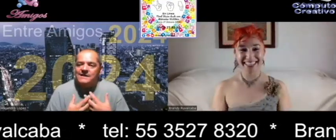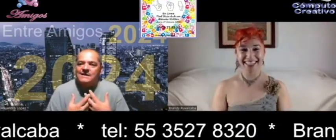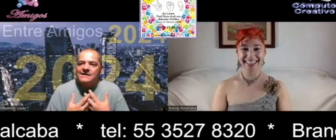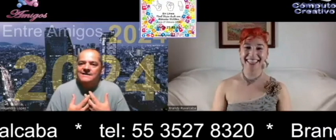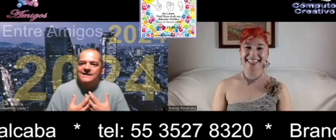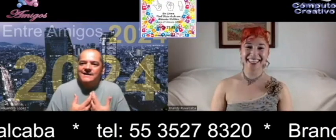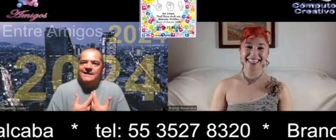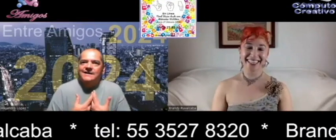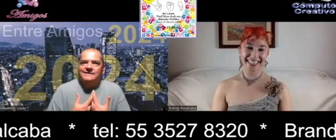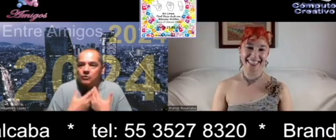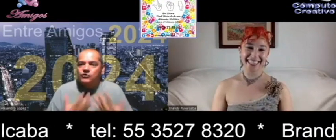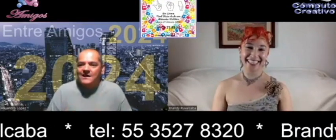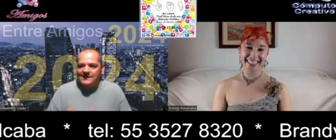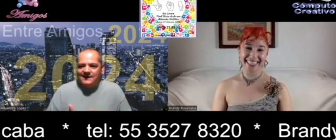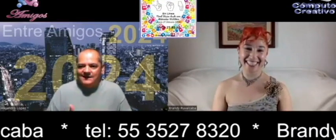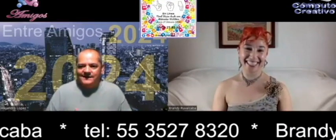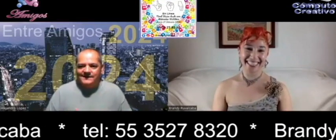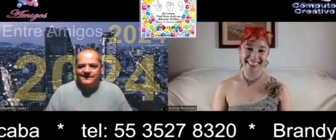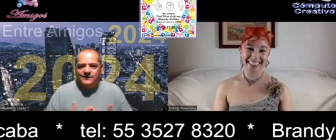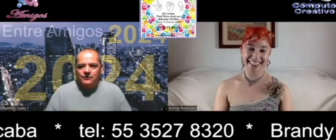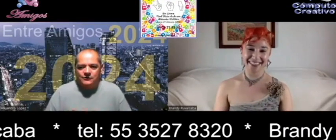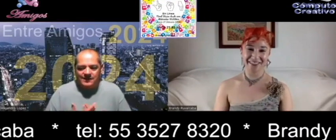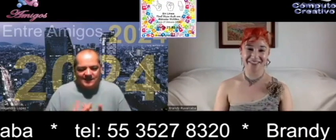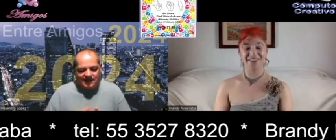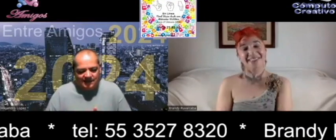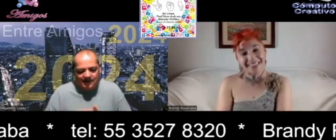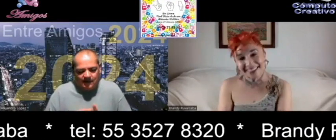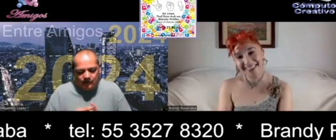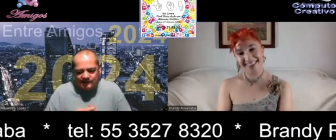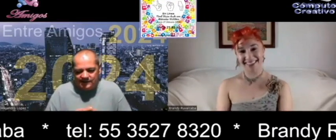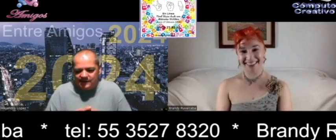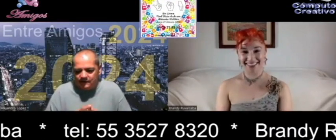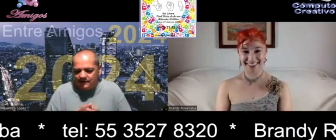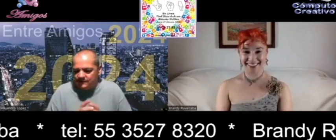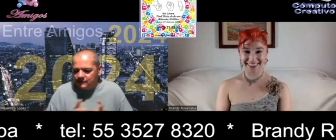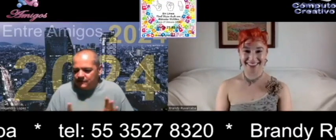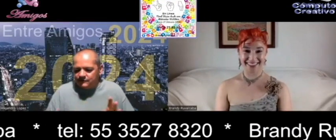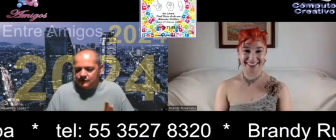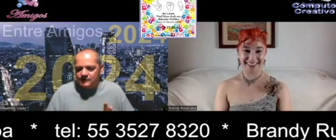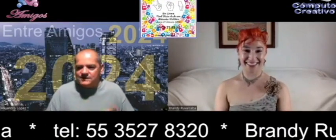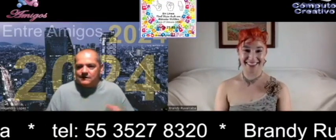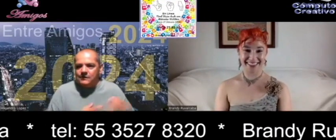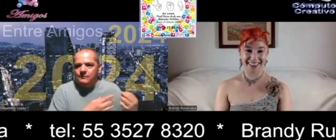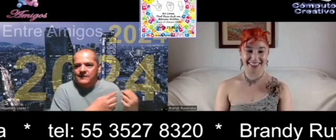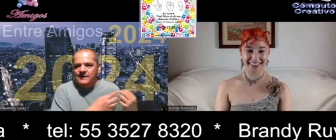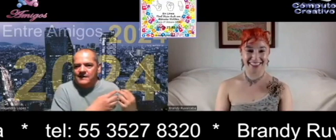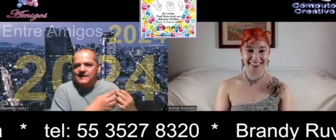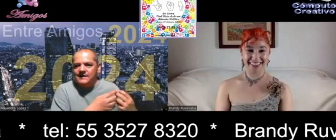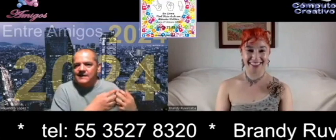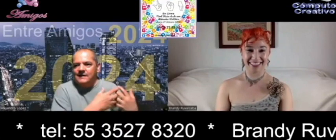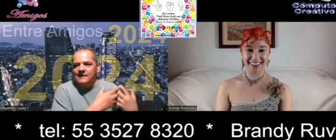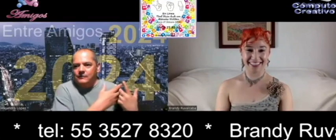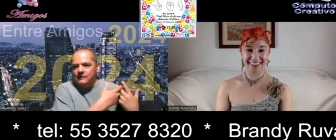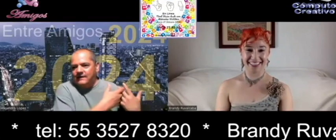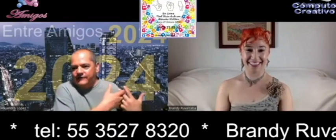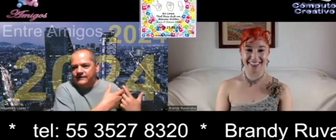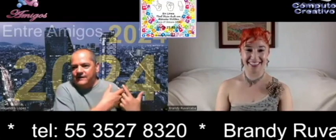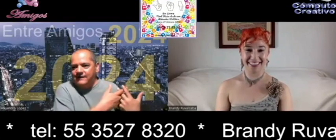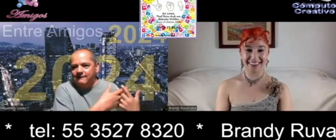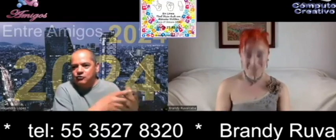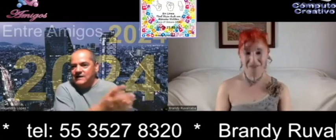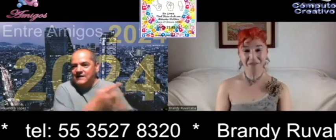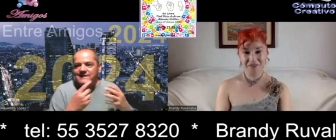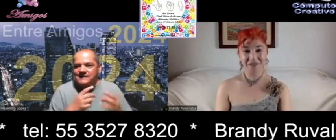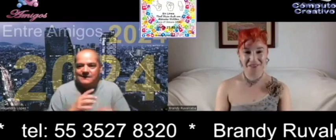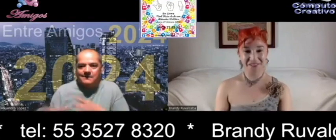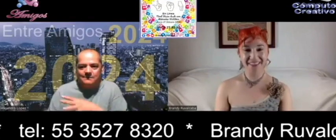además se contagia, se contagia. No sé si te acuerdas en una ocasión que estaba con Mandrake en un cafecín